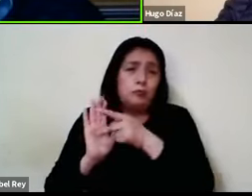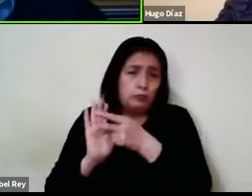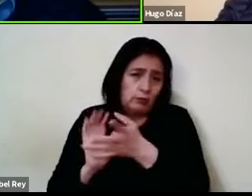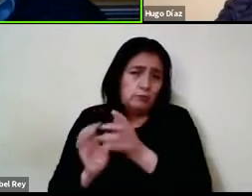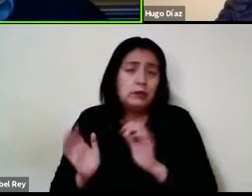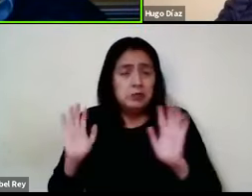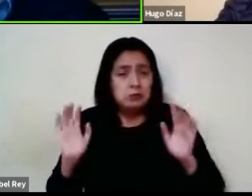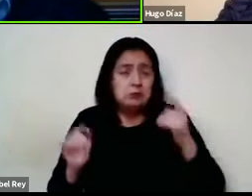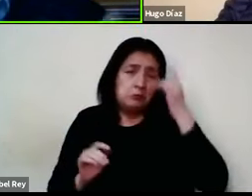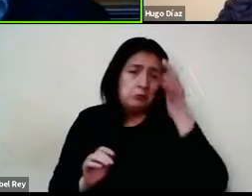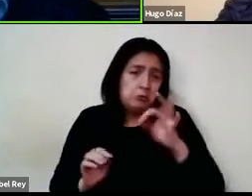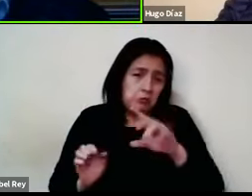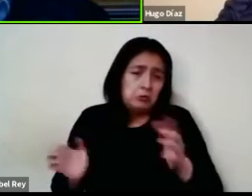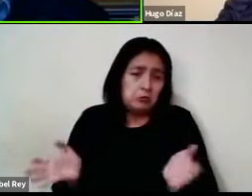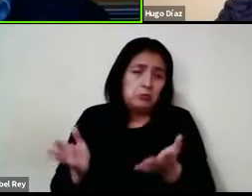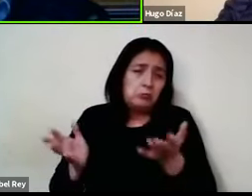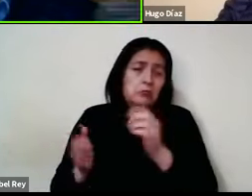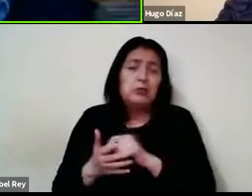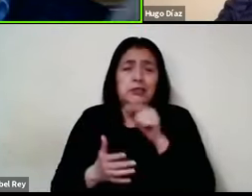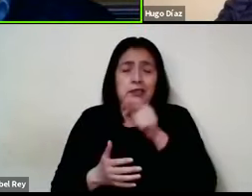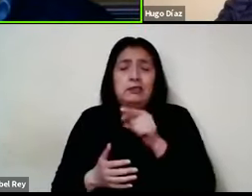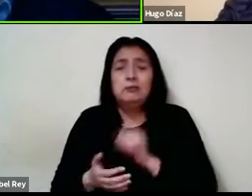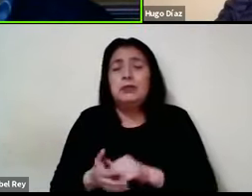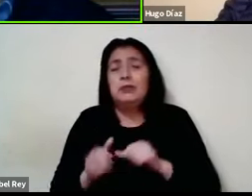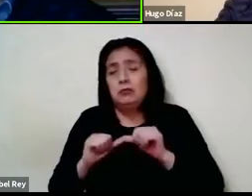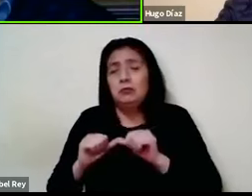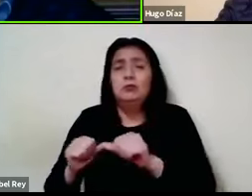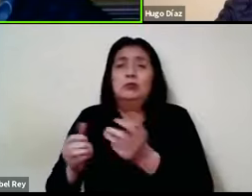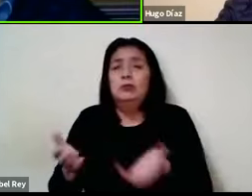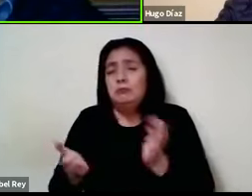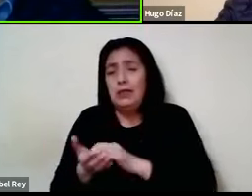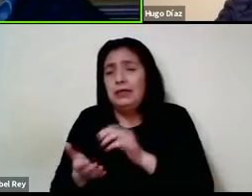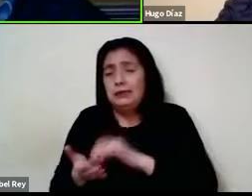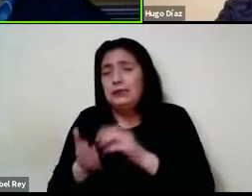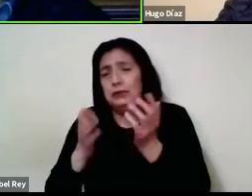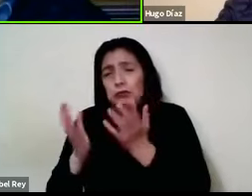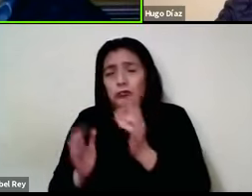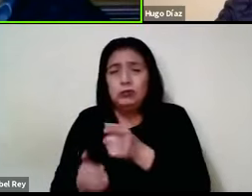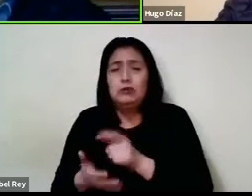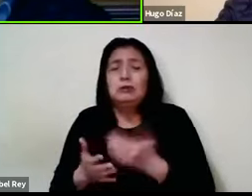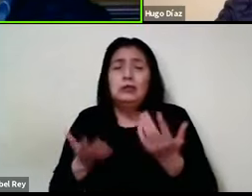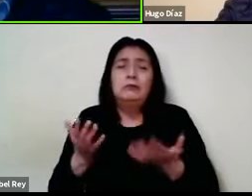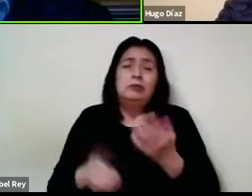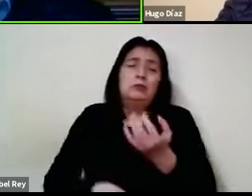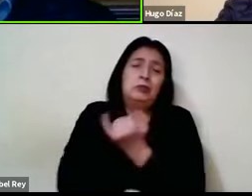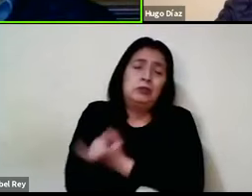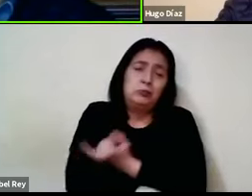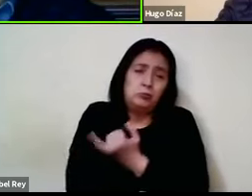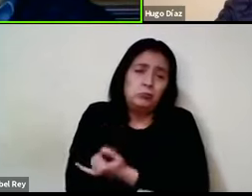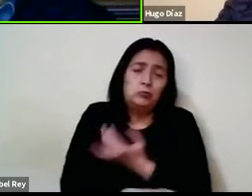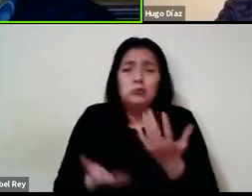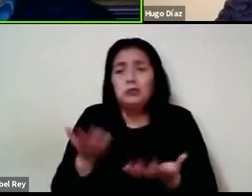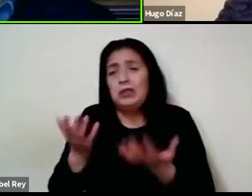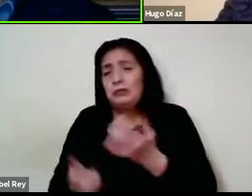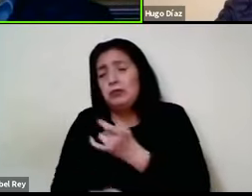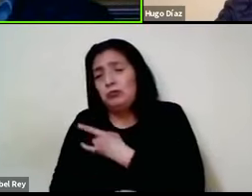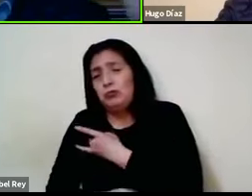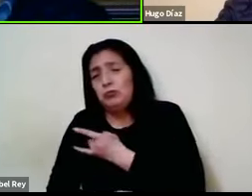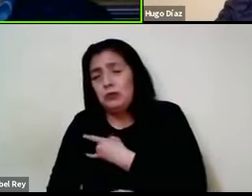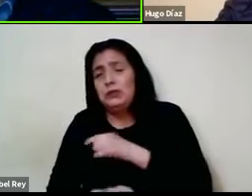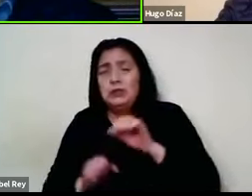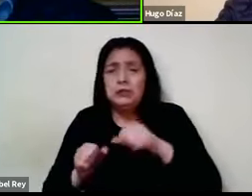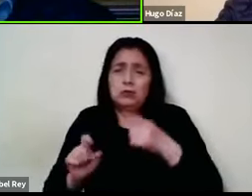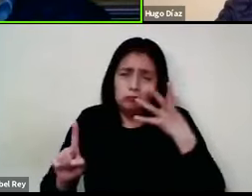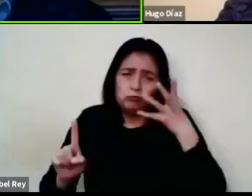bueno, creo que eso estimula y ese es el gancho para seguir viendo a más estudiantes, tal vez en un instituto, tal vez en una universidad, que cumplen